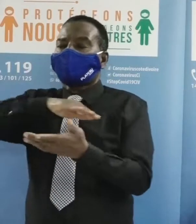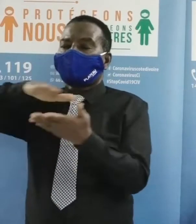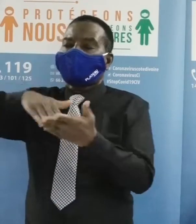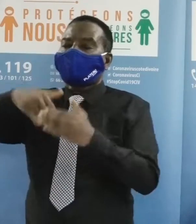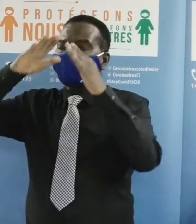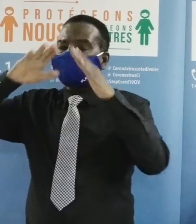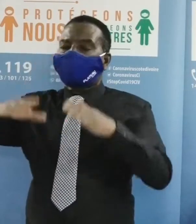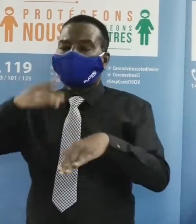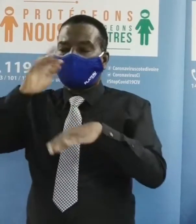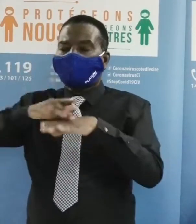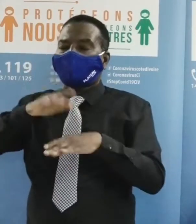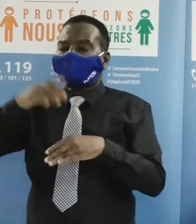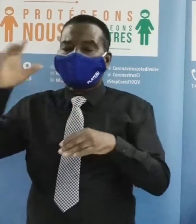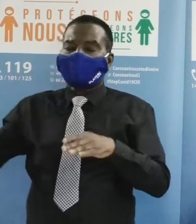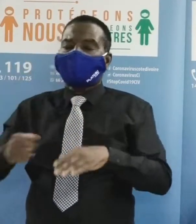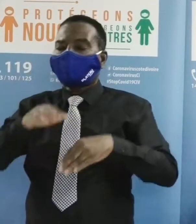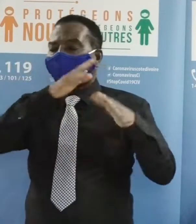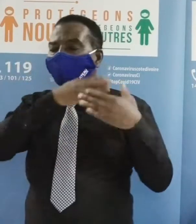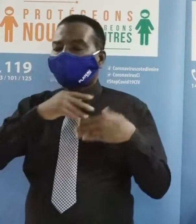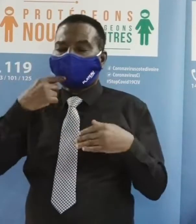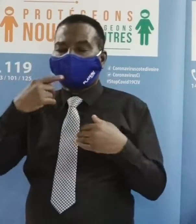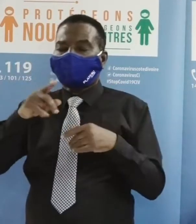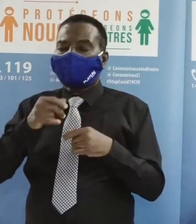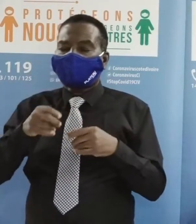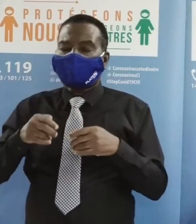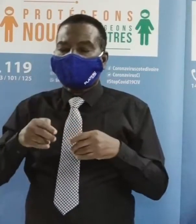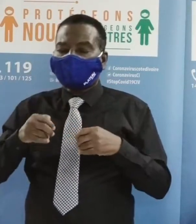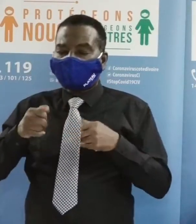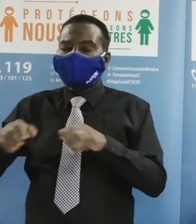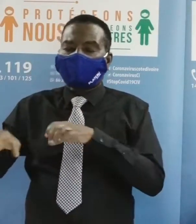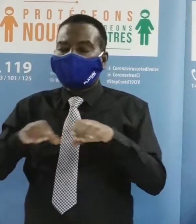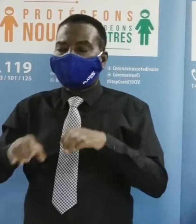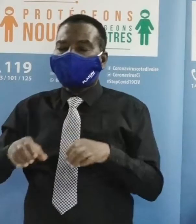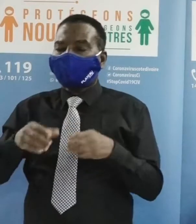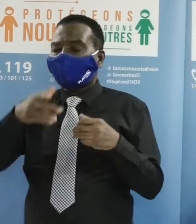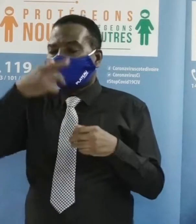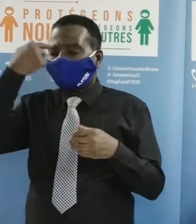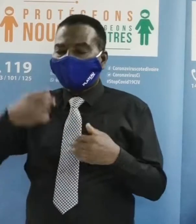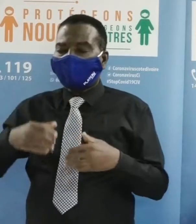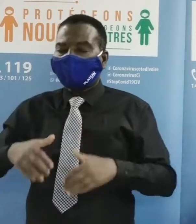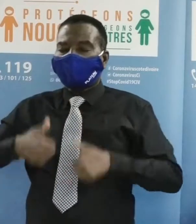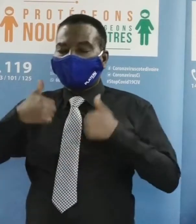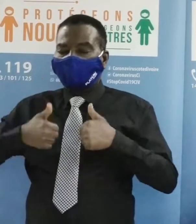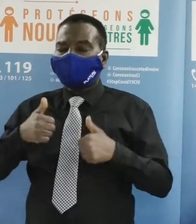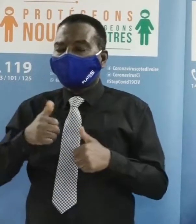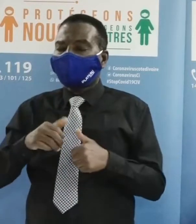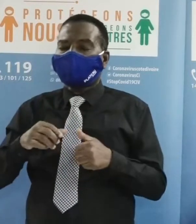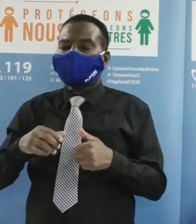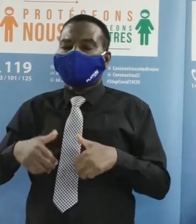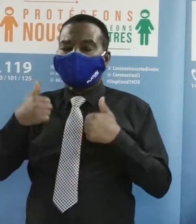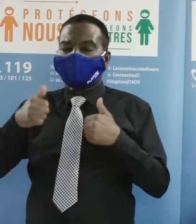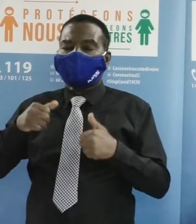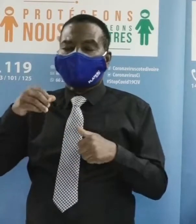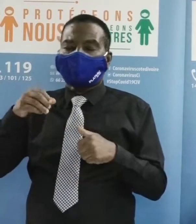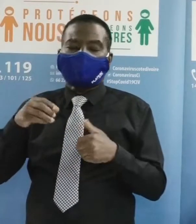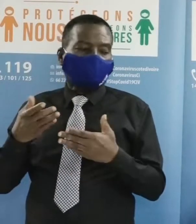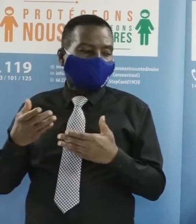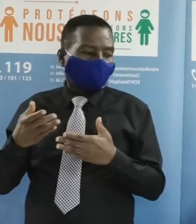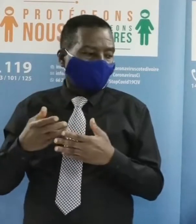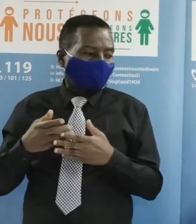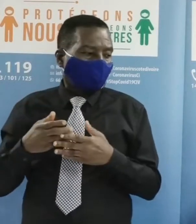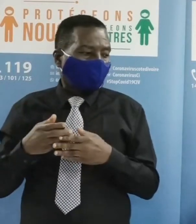consulter pour que la prise en charge précoce parce que on en guérit c'est vrai corps il ya des cas de décès mais en engrais dans la plupart de temps